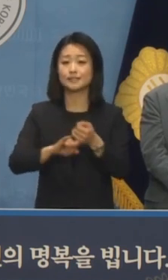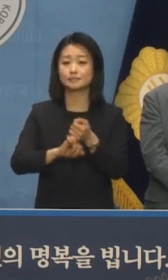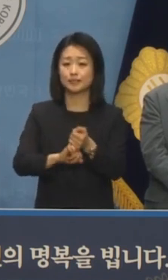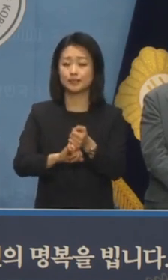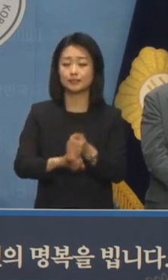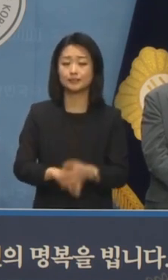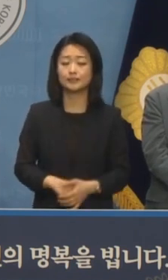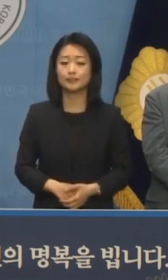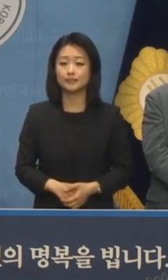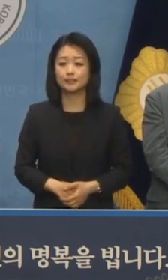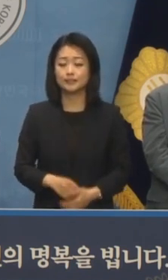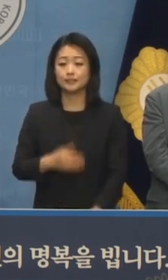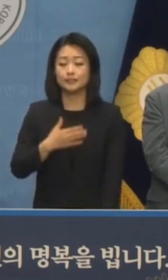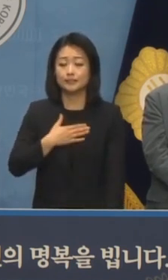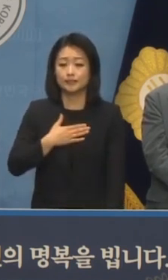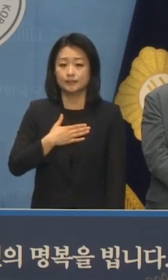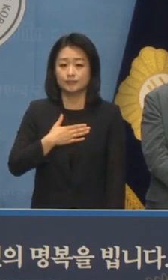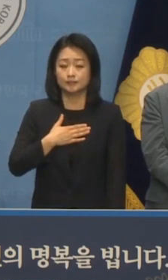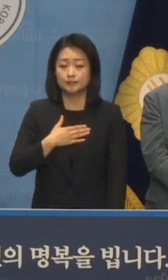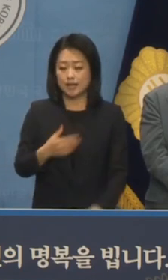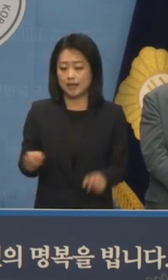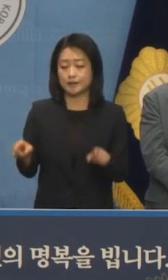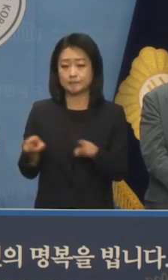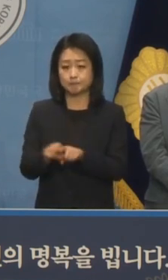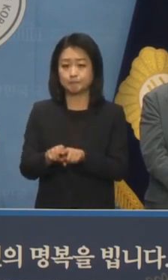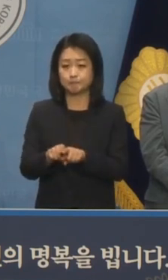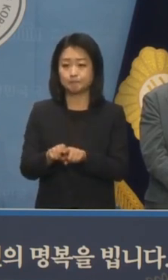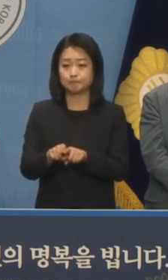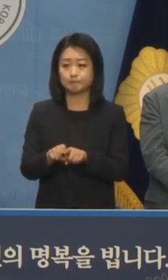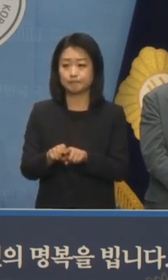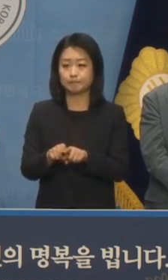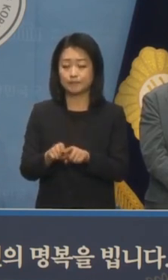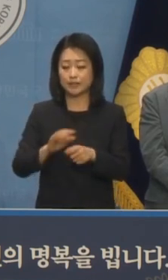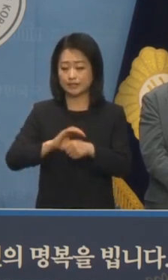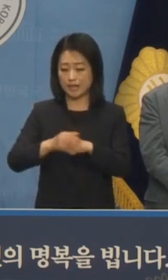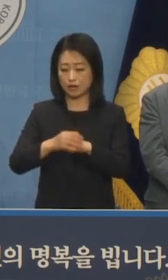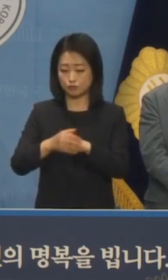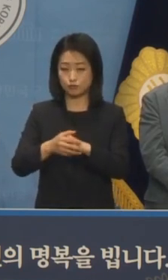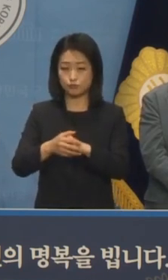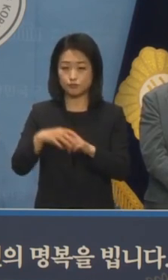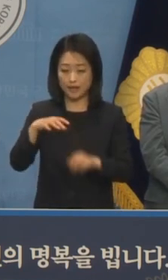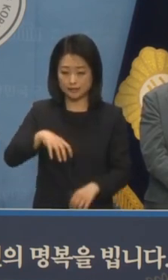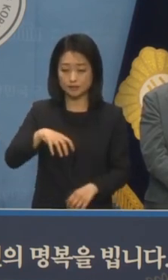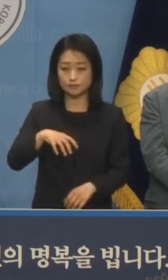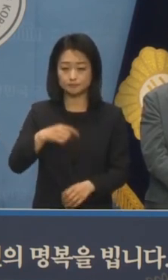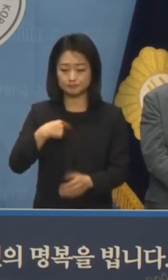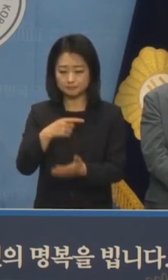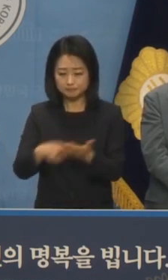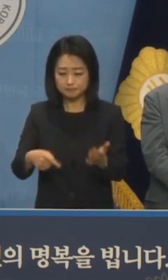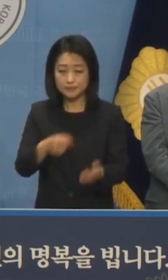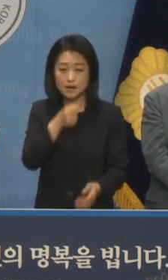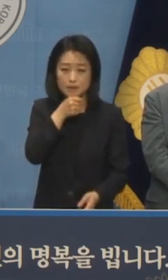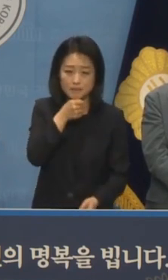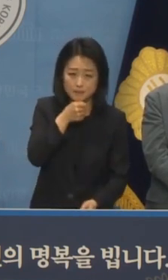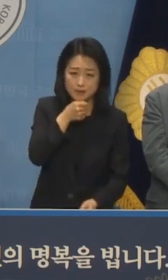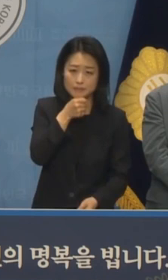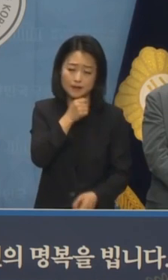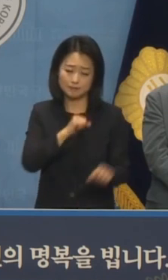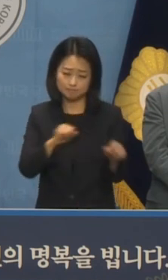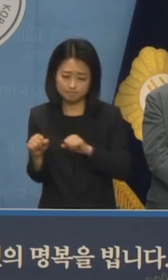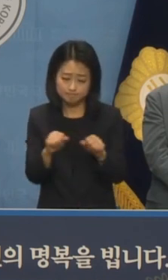그리고 저는 저와 함께 대구에서 마이크를 잡고 이곳저곳을